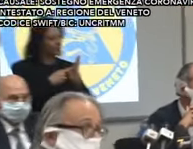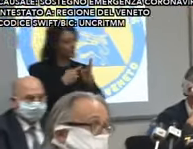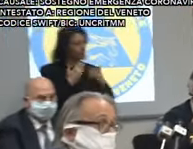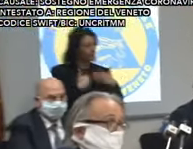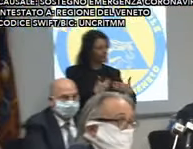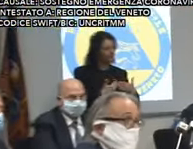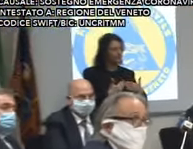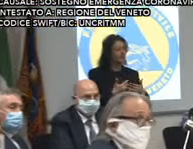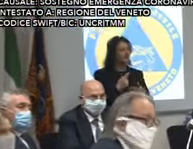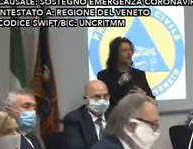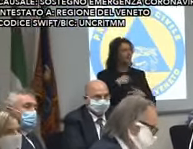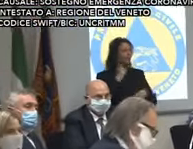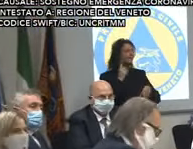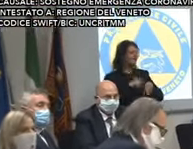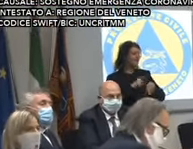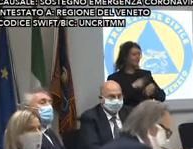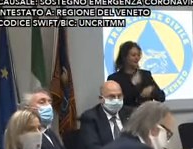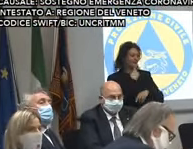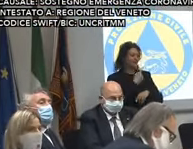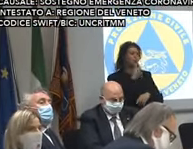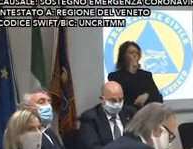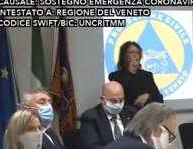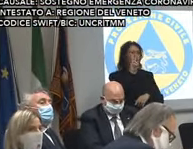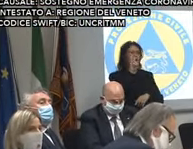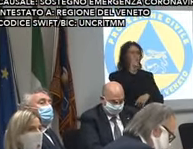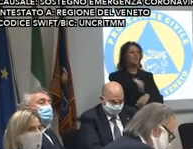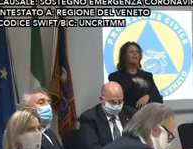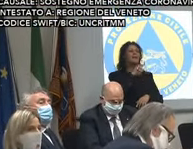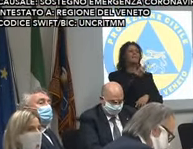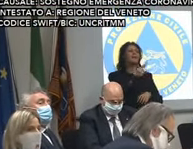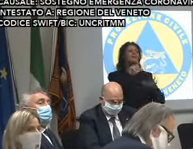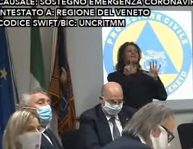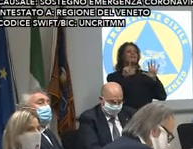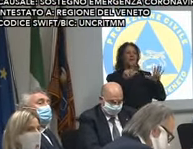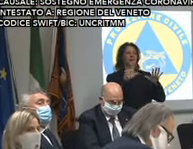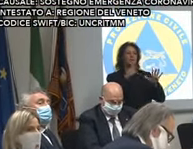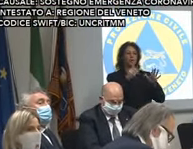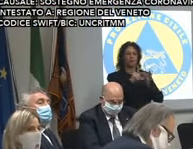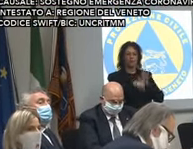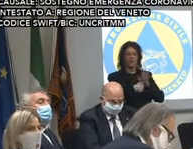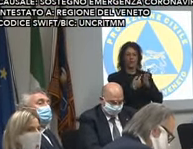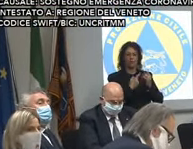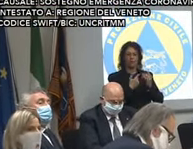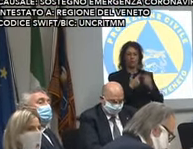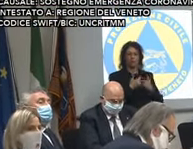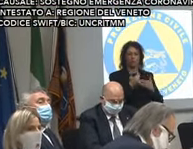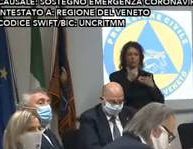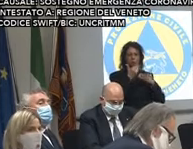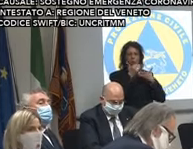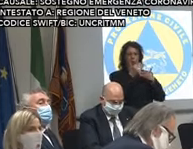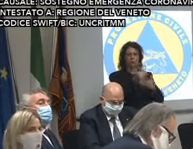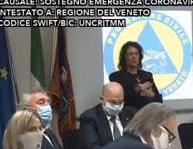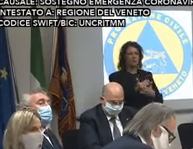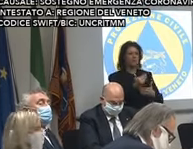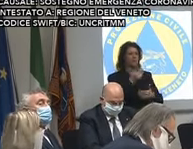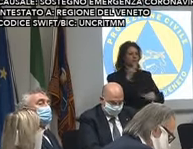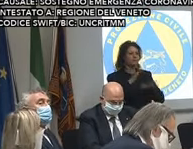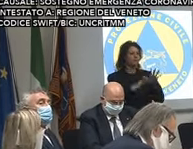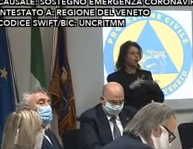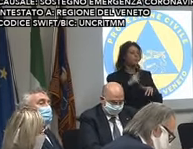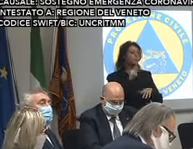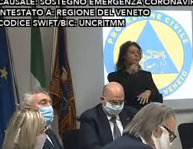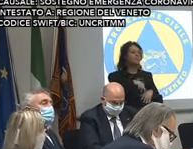forse il rischio che se i tempi saranno troppo lunghi, il nuovo ospedale non risulti nel 2027 già obsoleto da